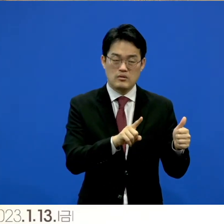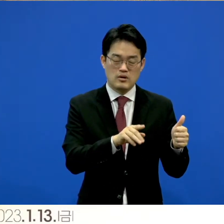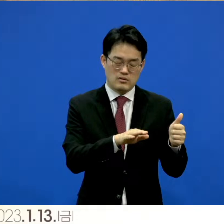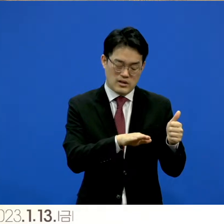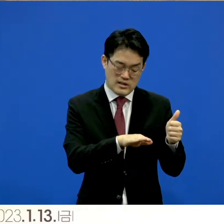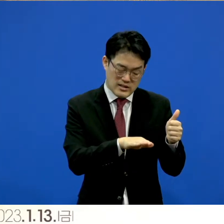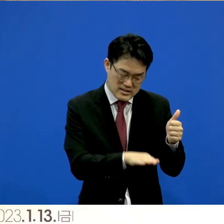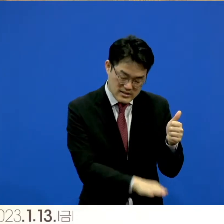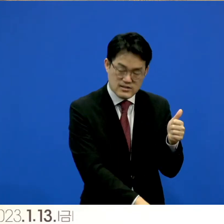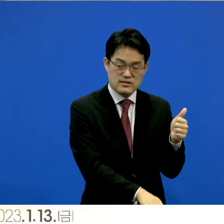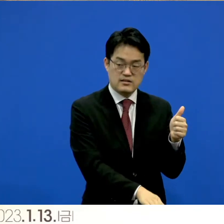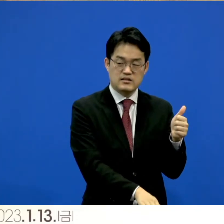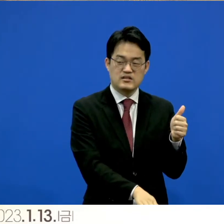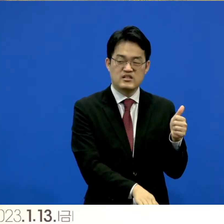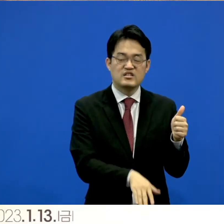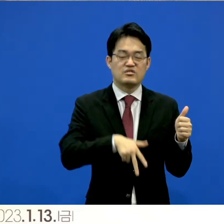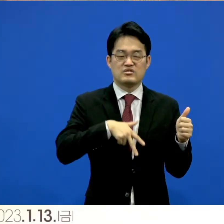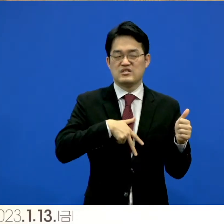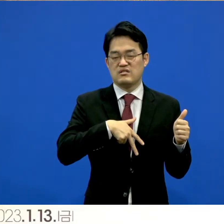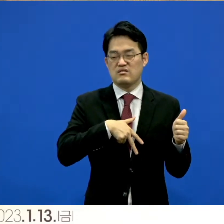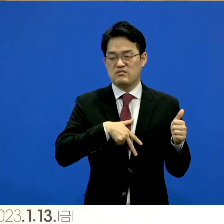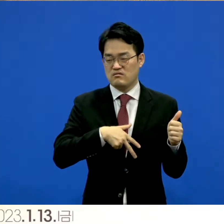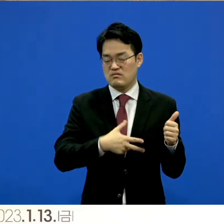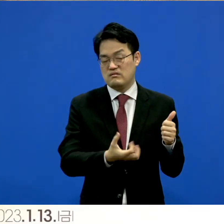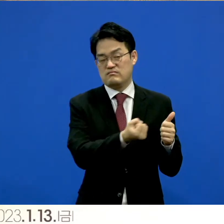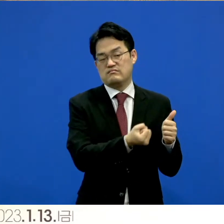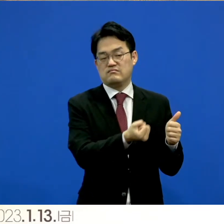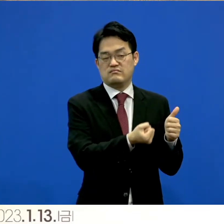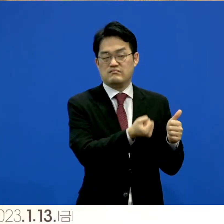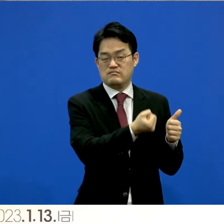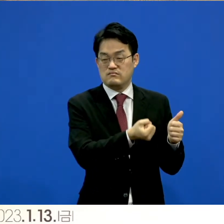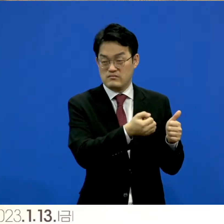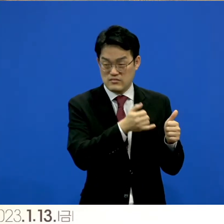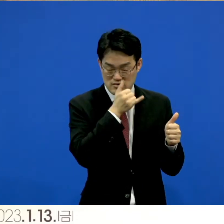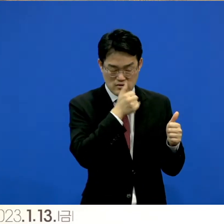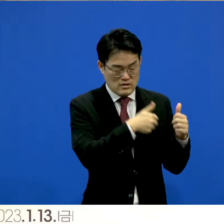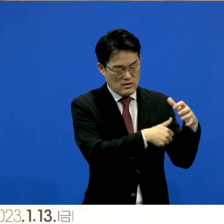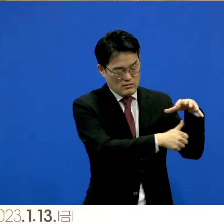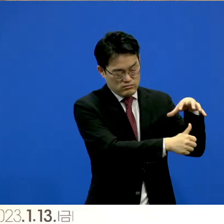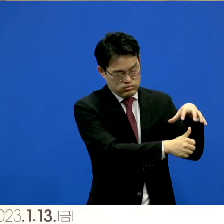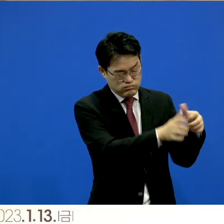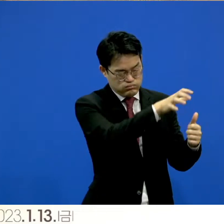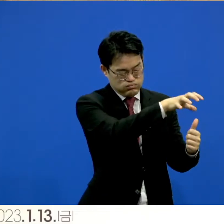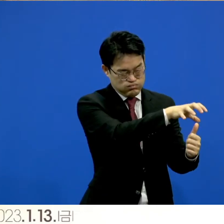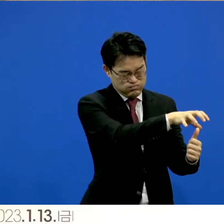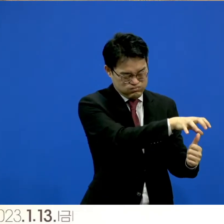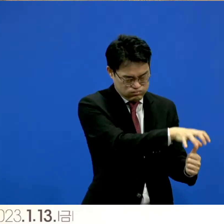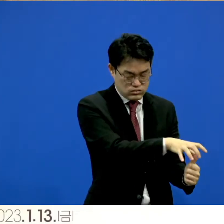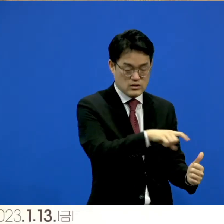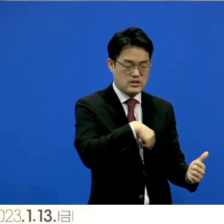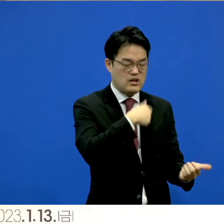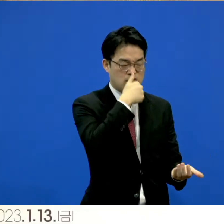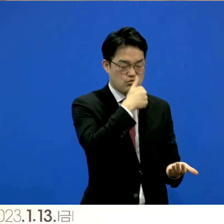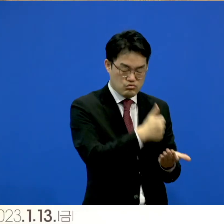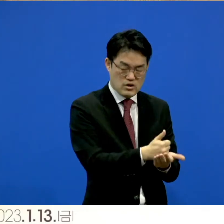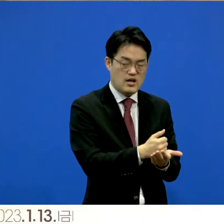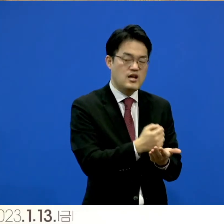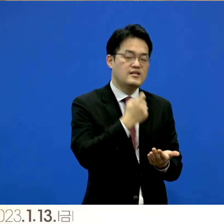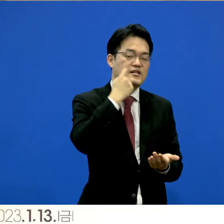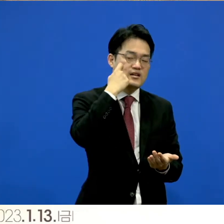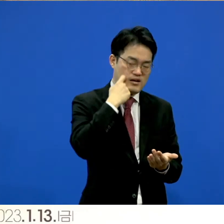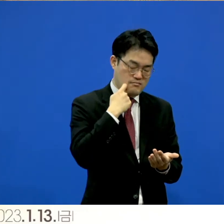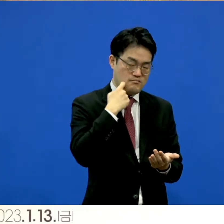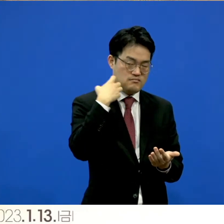자신을 드리고 있는 마음의 짐들이 그를 짓누르고 있습니다. 자신이 지었던 수많은 죄들로 인한 죄책감이 그의